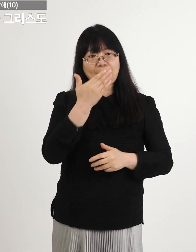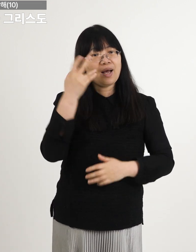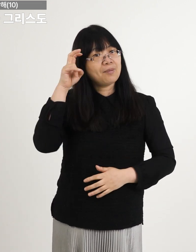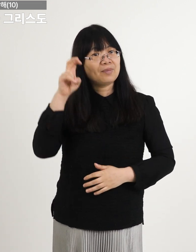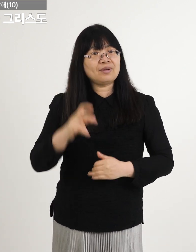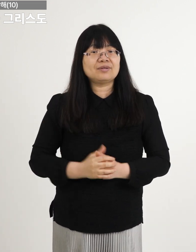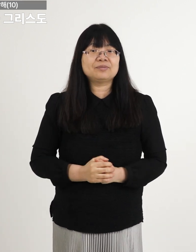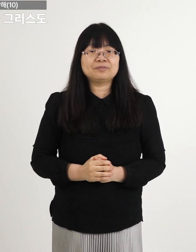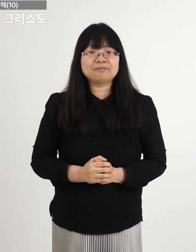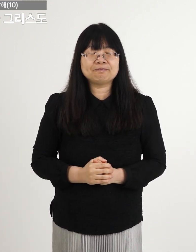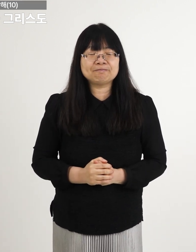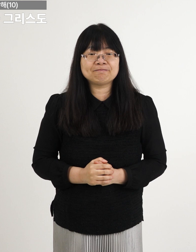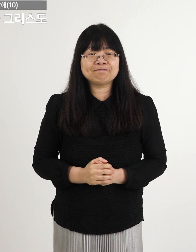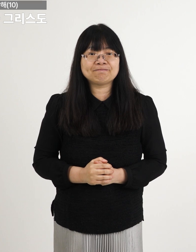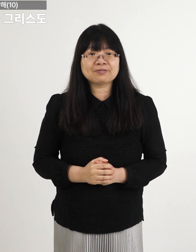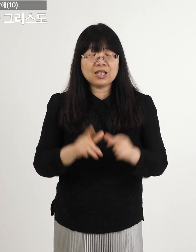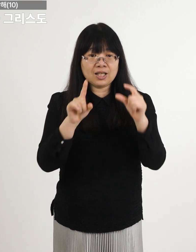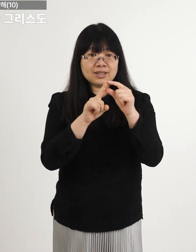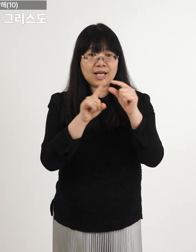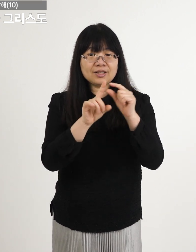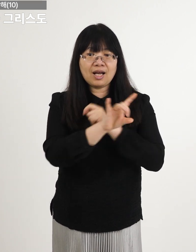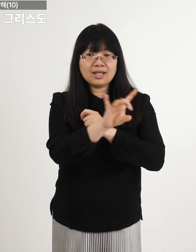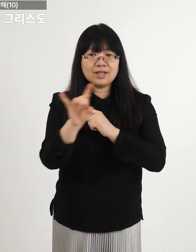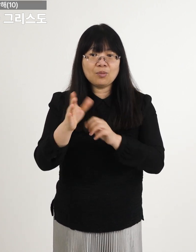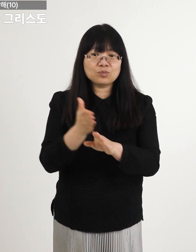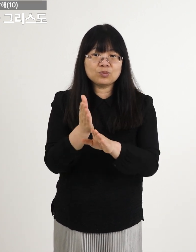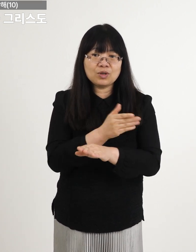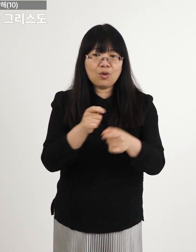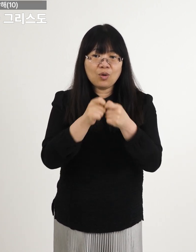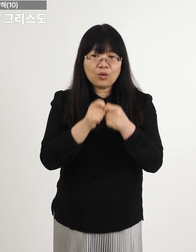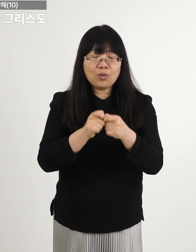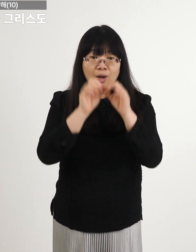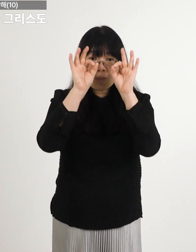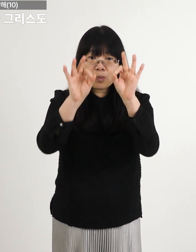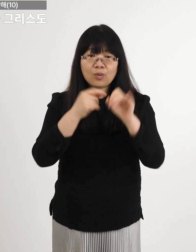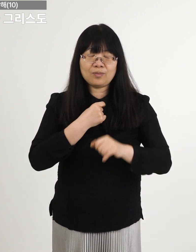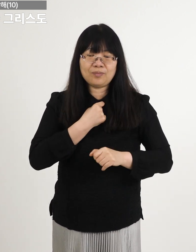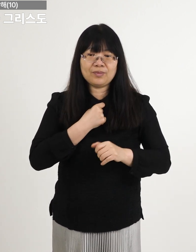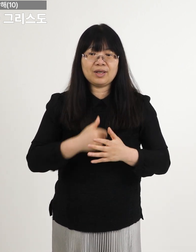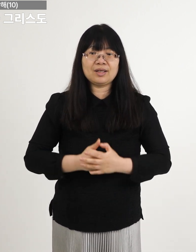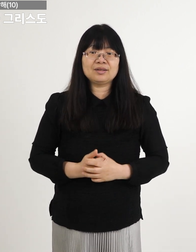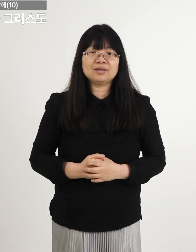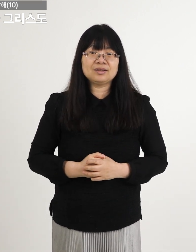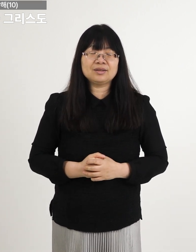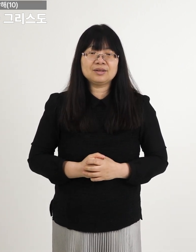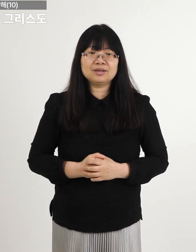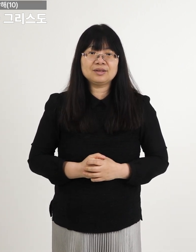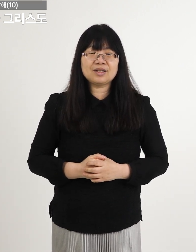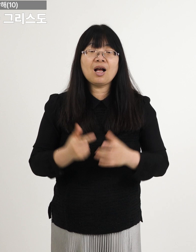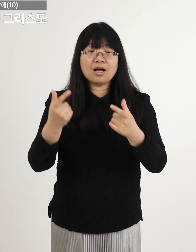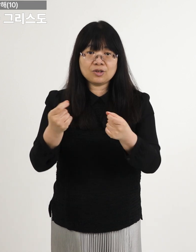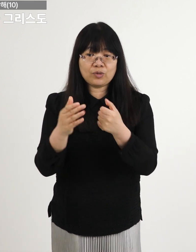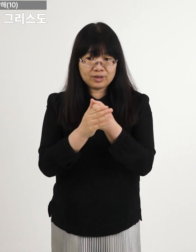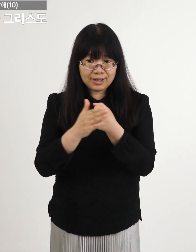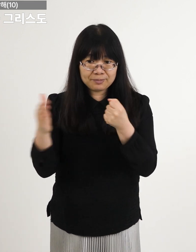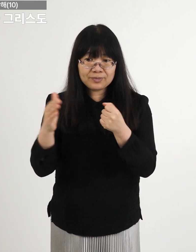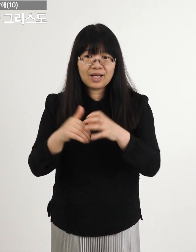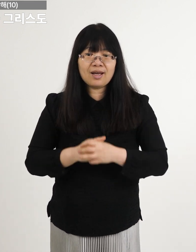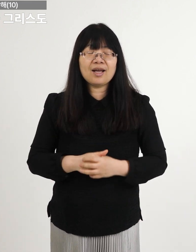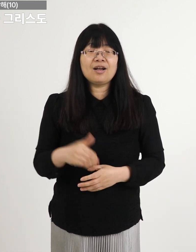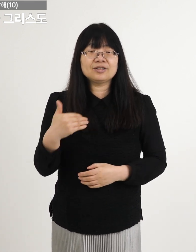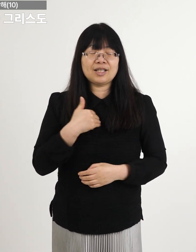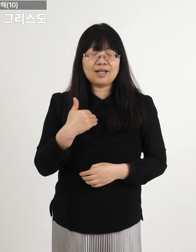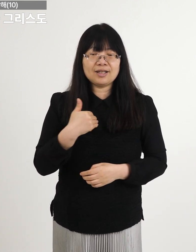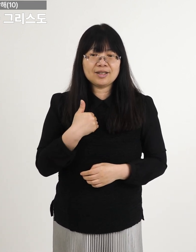자, 우선 단어 하나하나서부터 꼼꼼하게 좀 짚어가도록 하죠. 그러므로